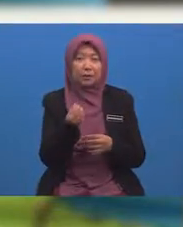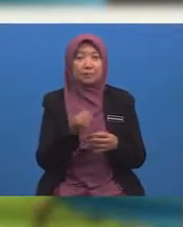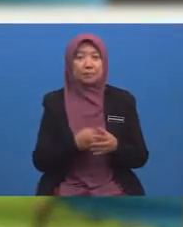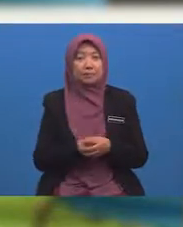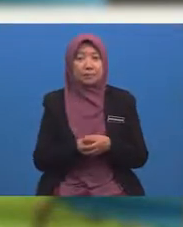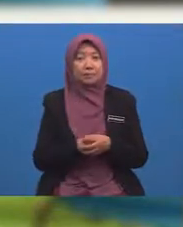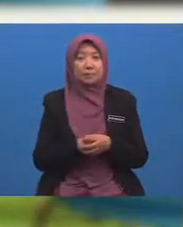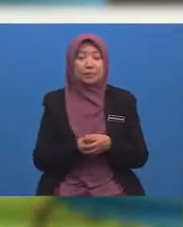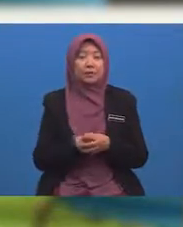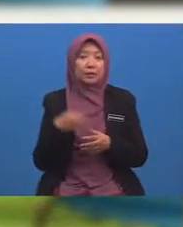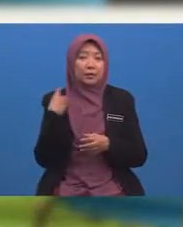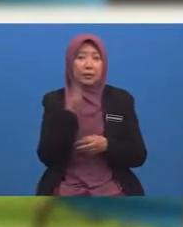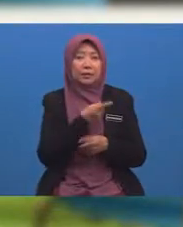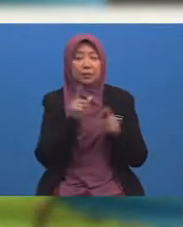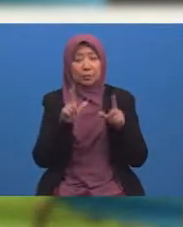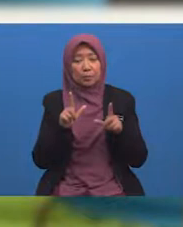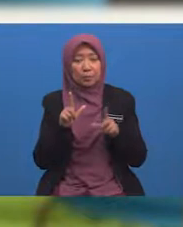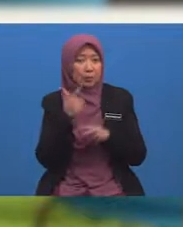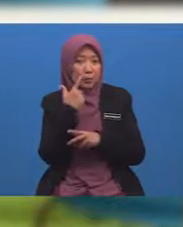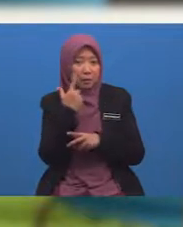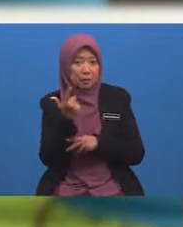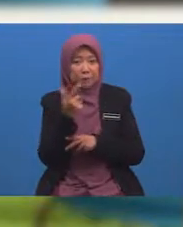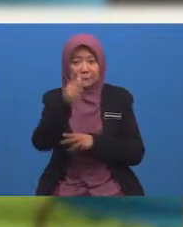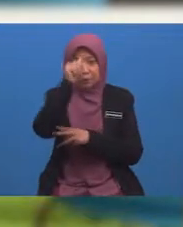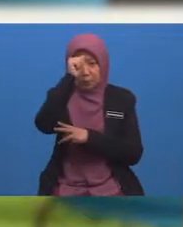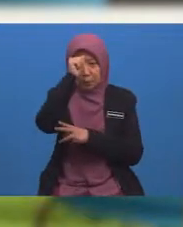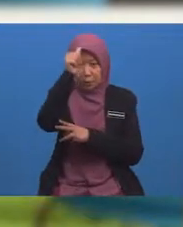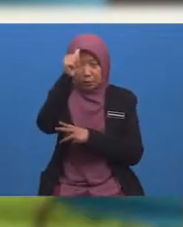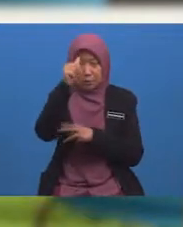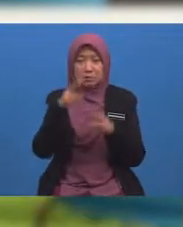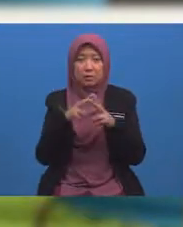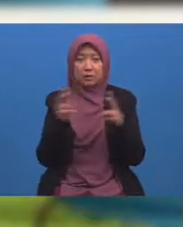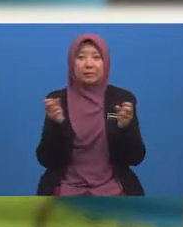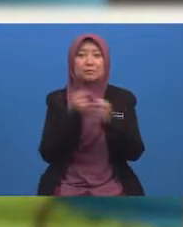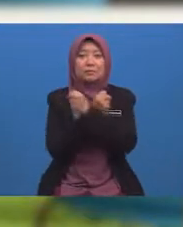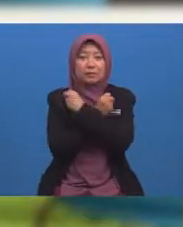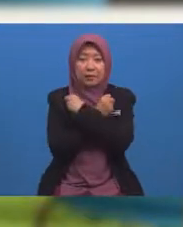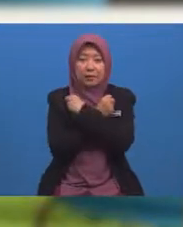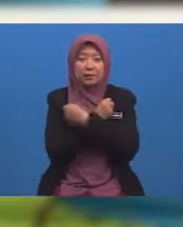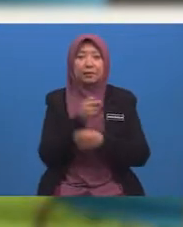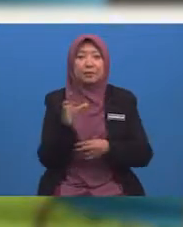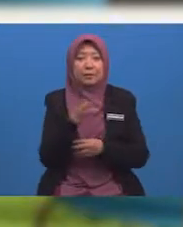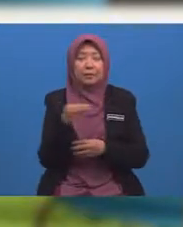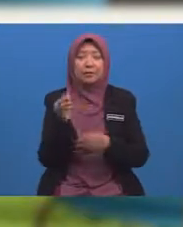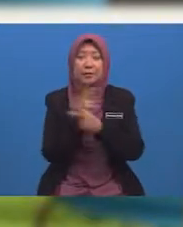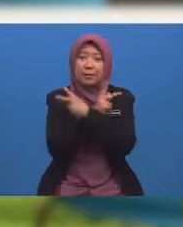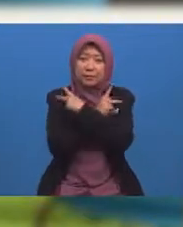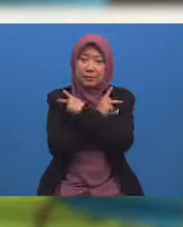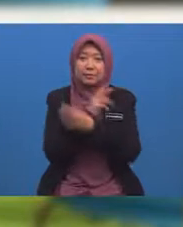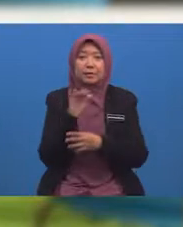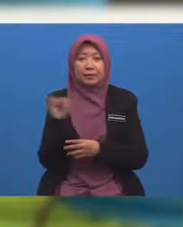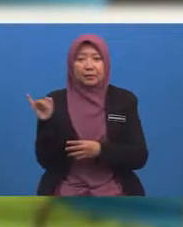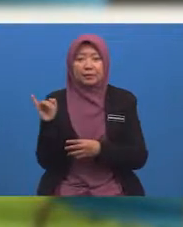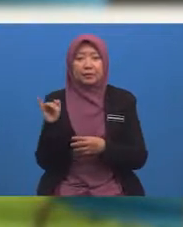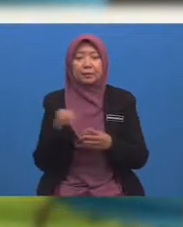Kita boleh lihat bahawa Allah Ta'ala amat menyayangi dan mengasihi